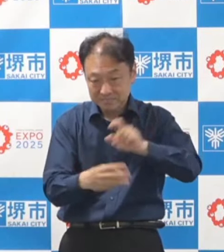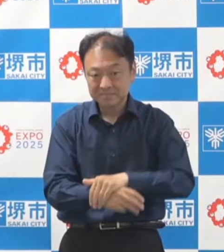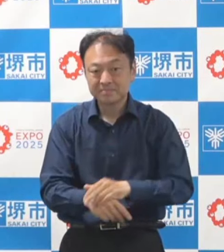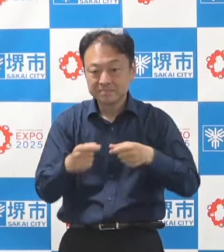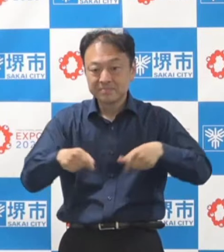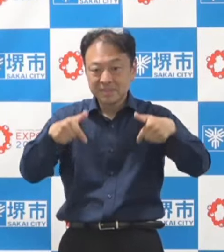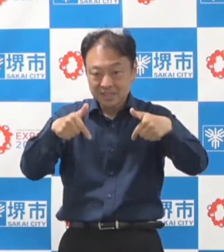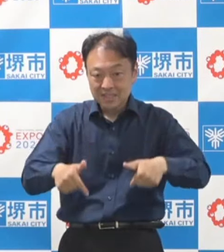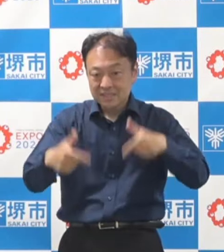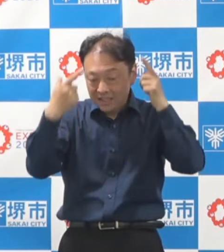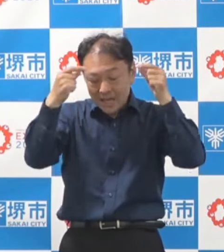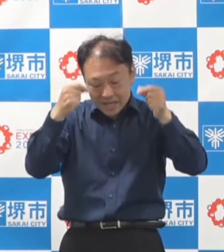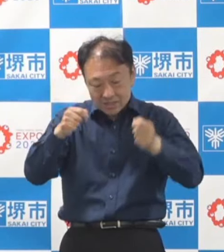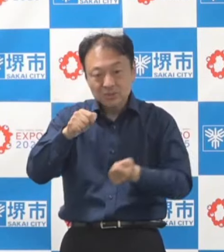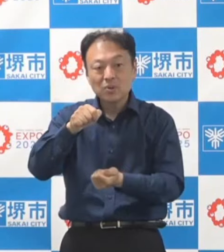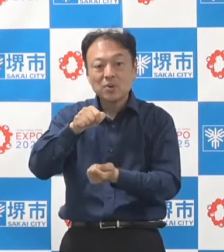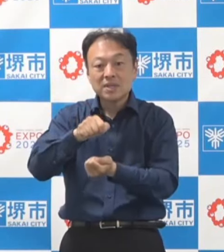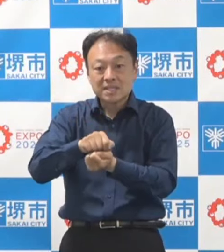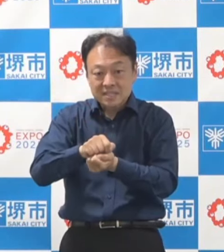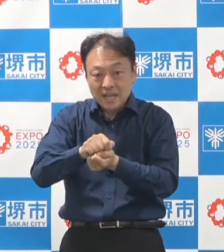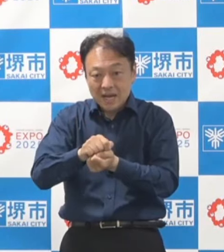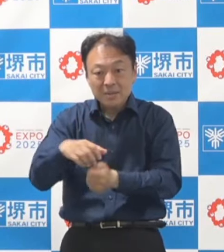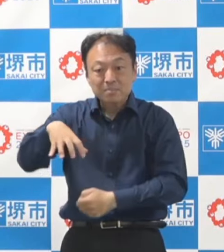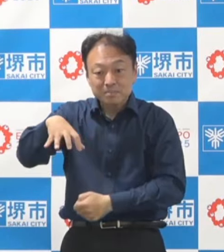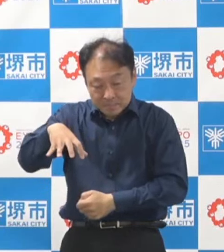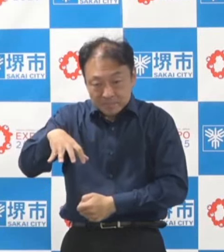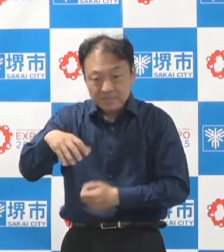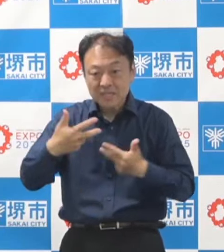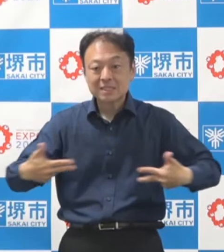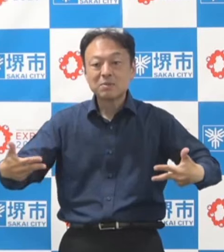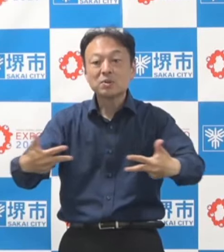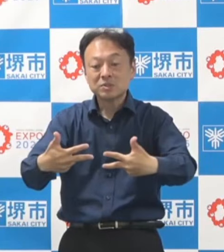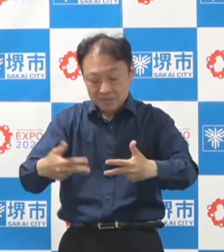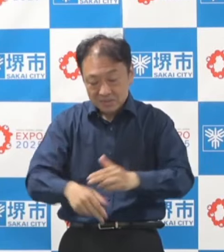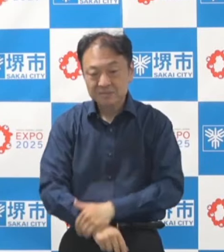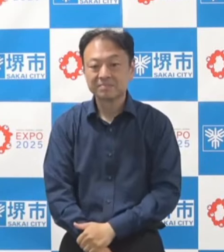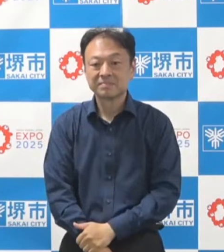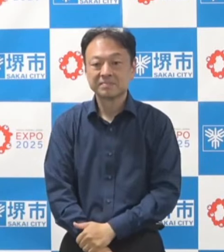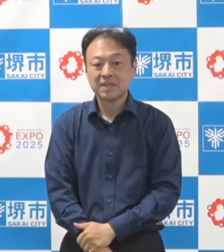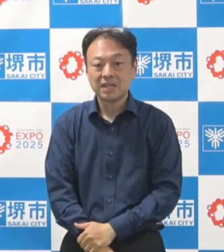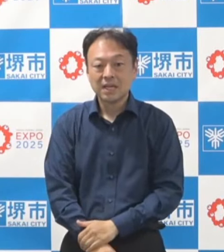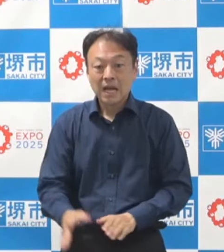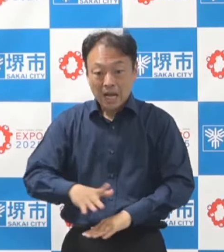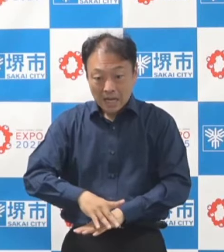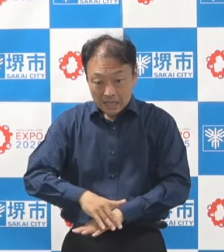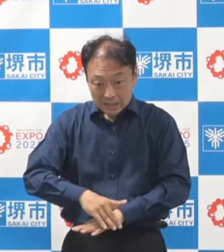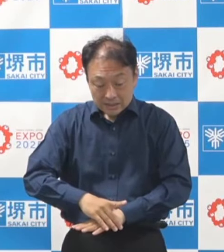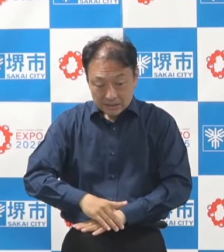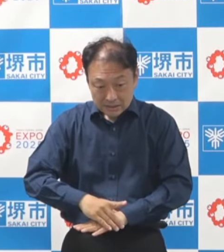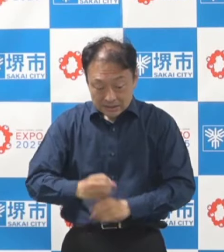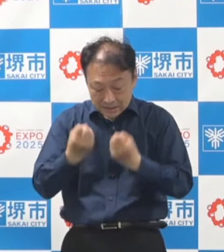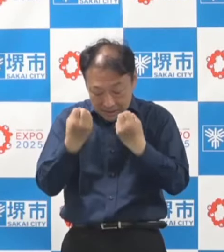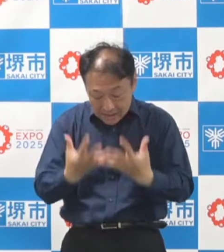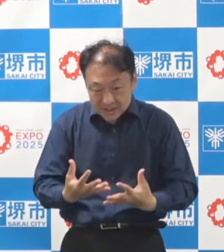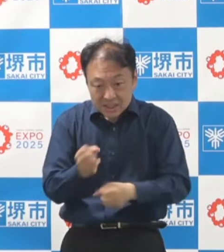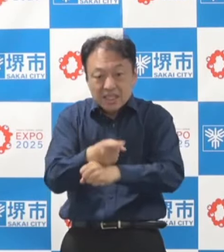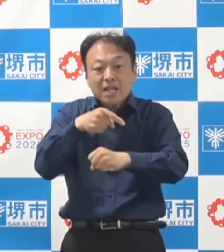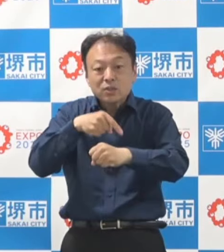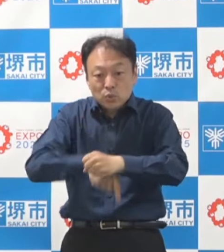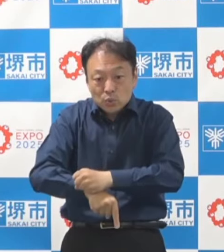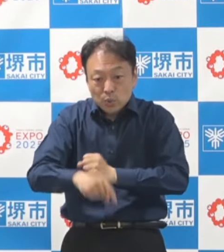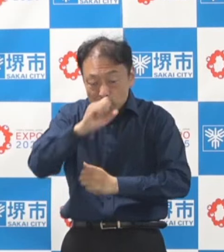西大学堺キャンパスでシンポジウムを開催をいたします。最新の研究成果に基づいて陵墓の適切な保存と未来